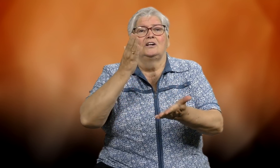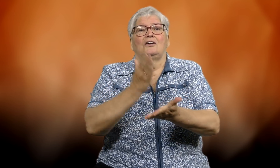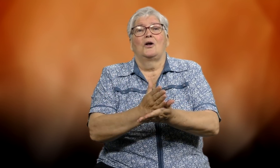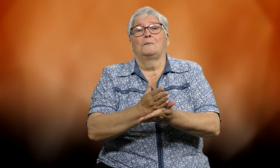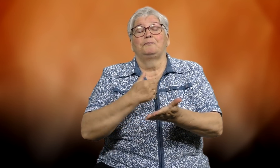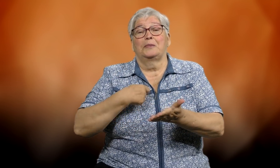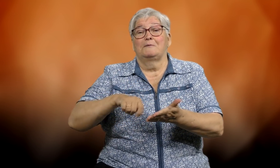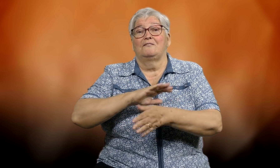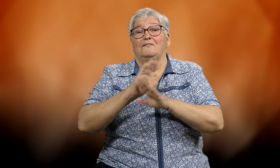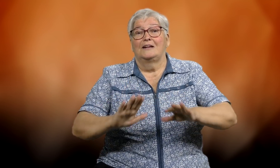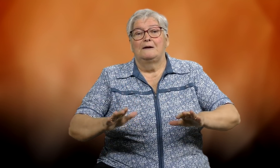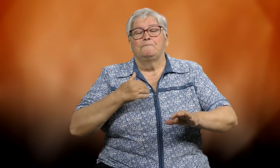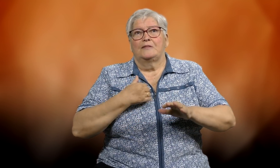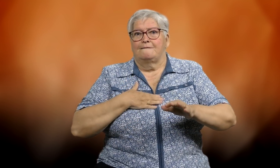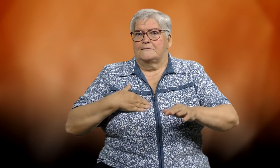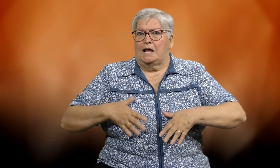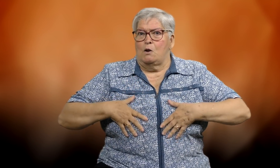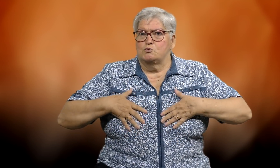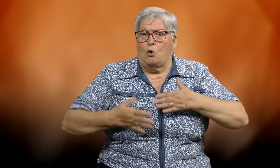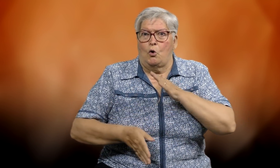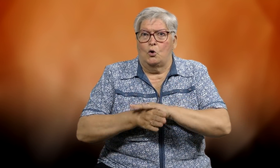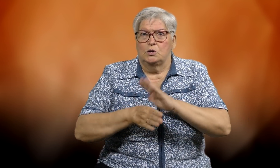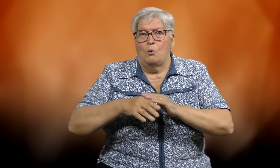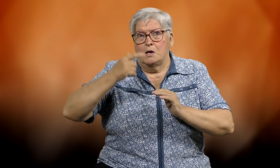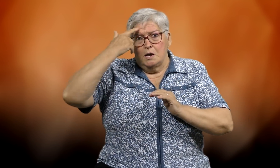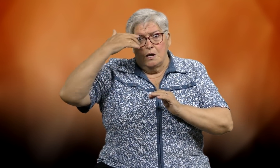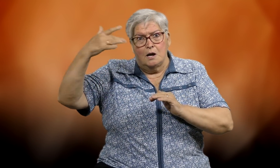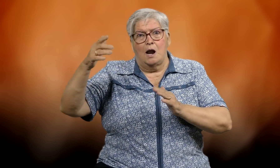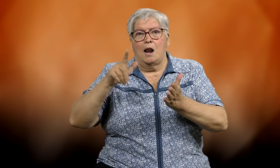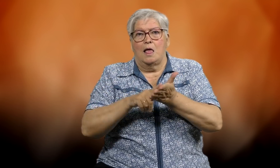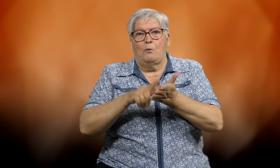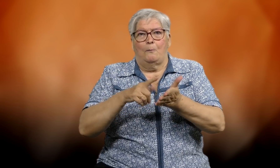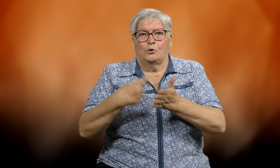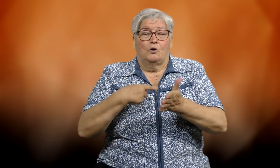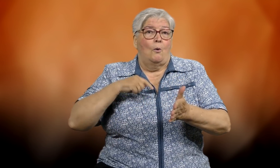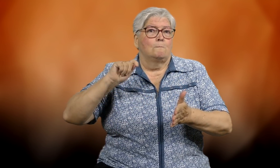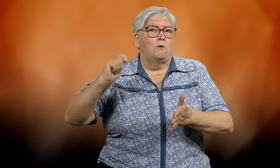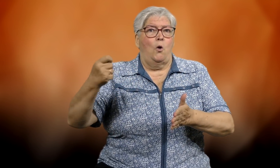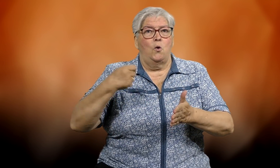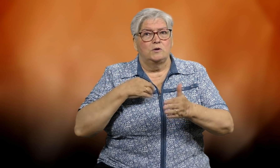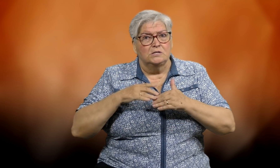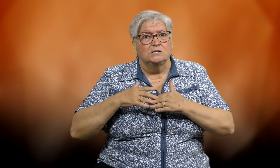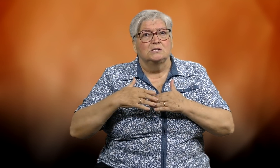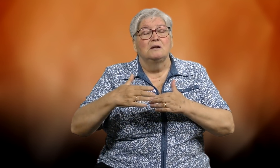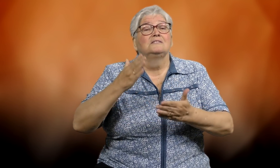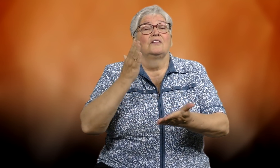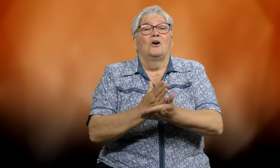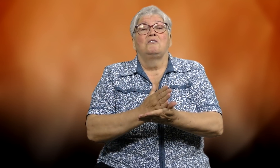fer el mateix en llengua de signes, adaptant els fonemes doncs, en imatges per la llengua de signes. Llavors era un projecte que m'il·lusionava molt i que creiem